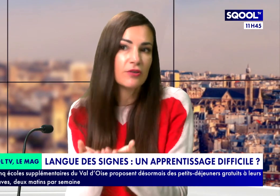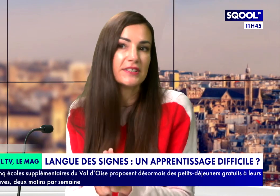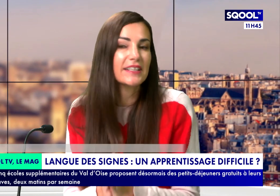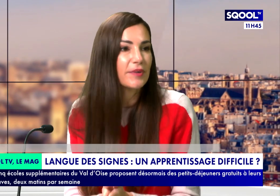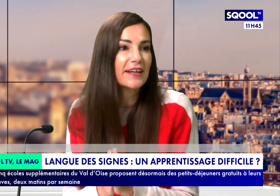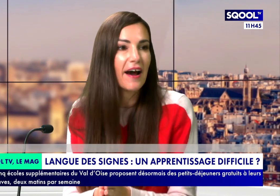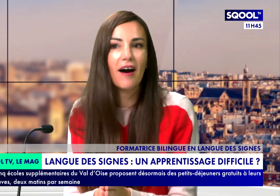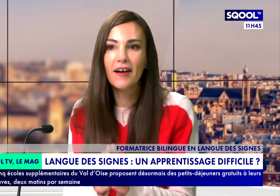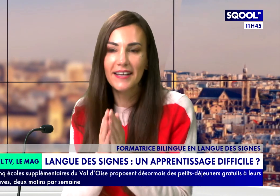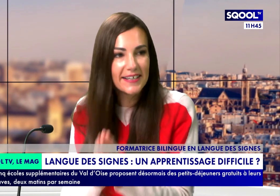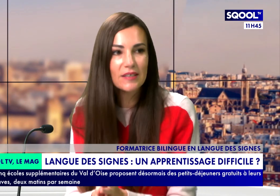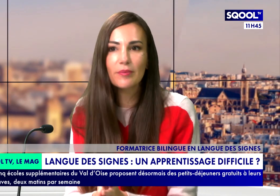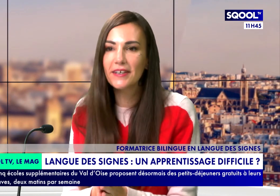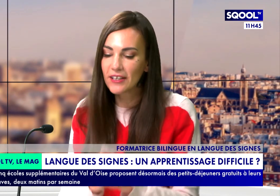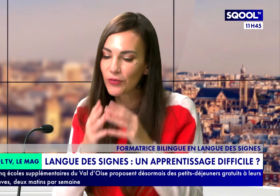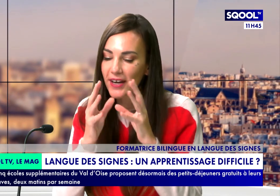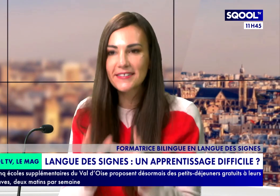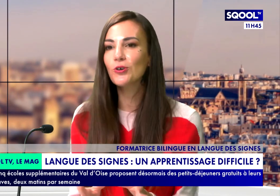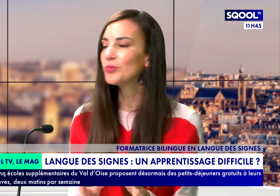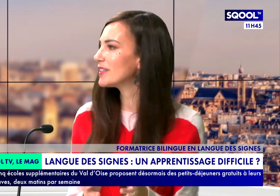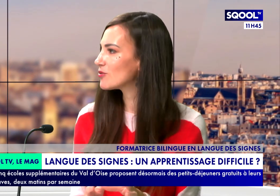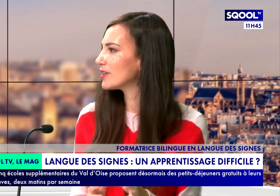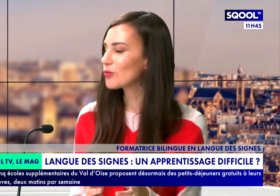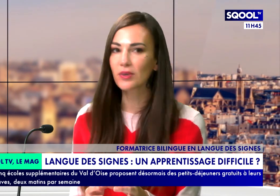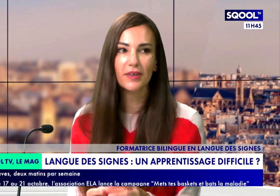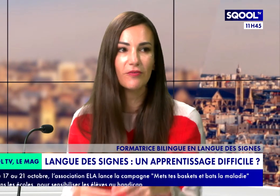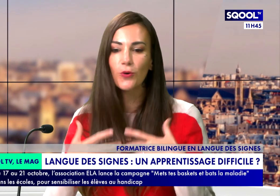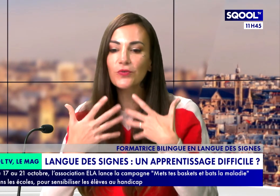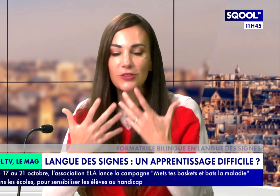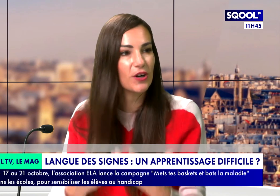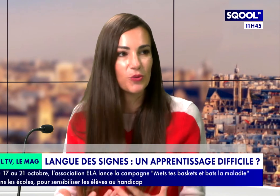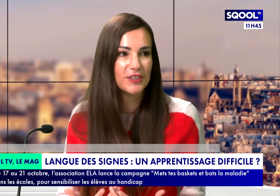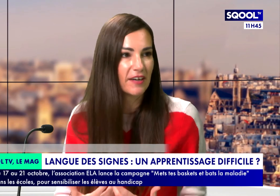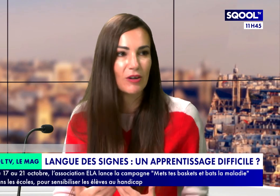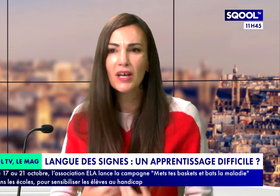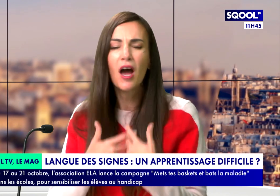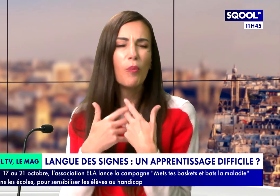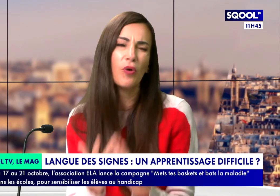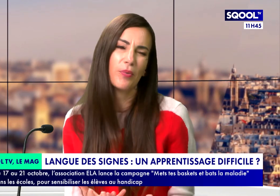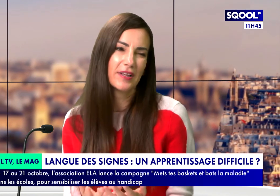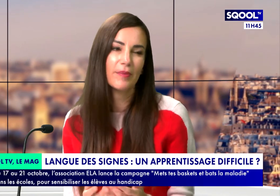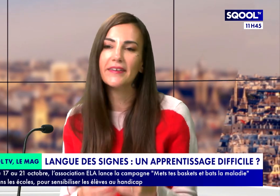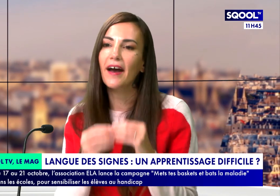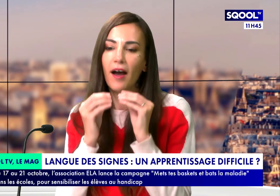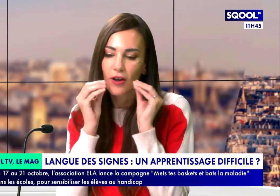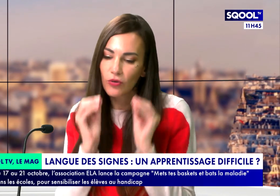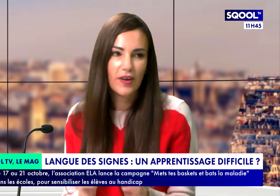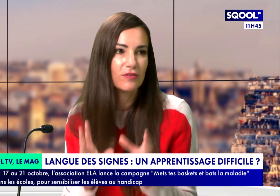dit très bien, Clara, ça reste des bébés. Il faut rester en communication avec son bébé. faut continuer à communiquer avec lui. Peu importe la manière, le fait de